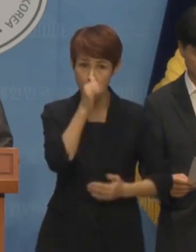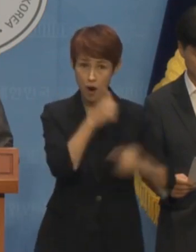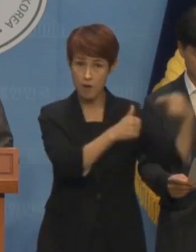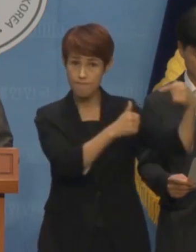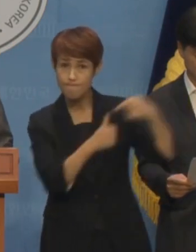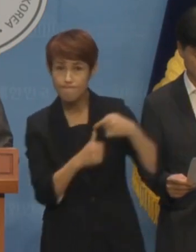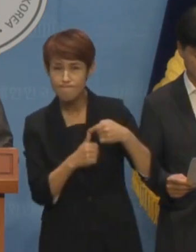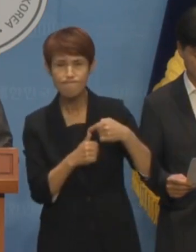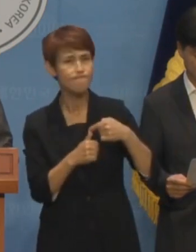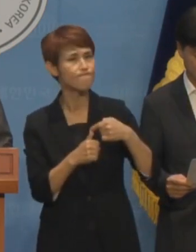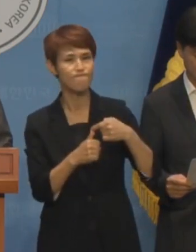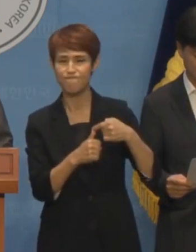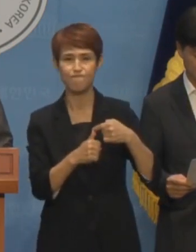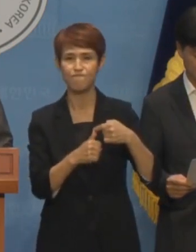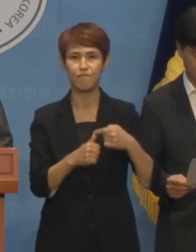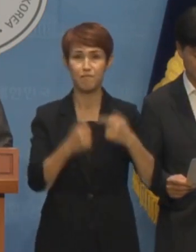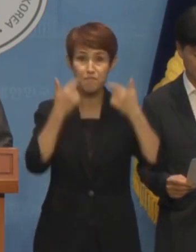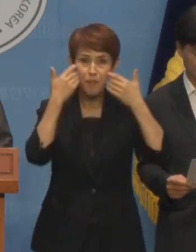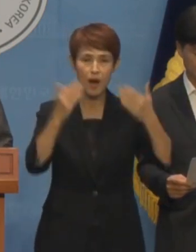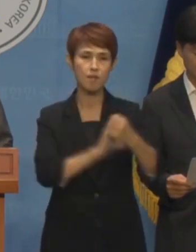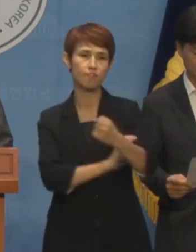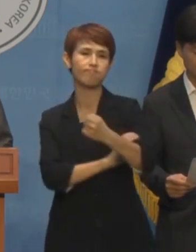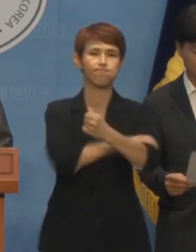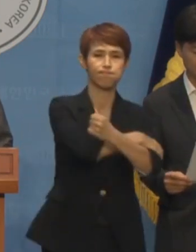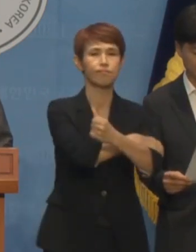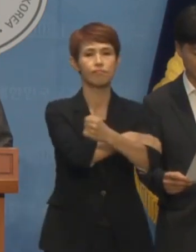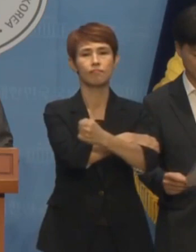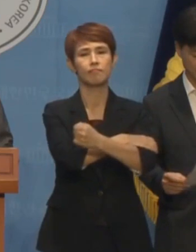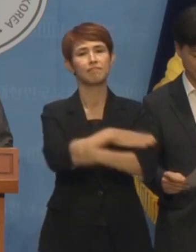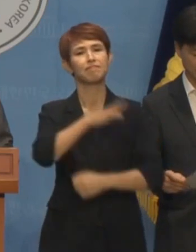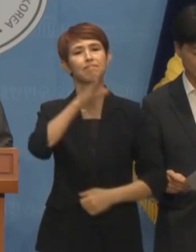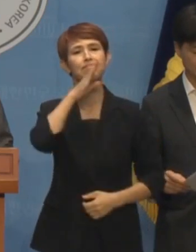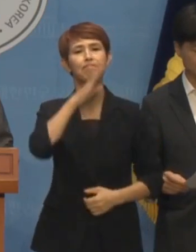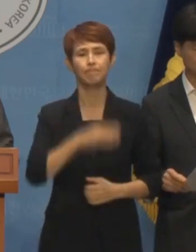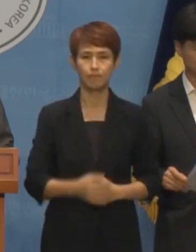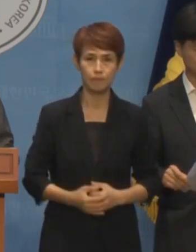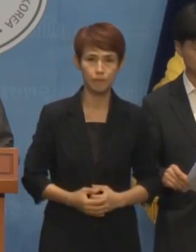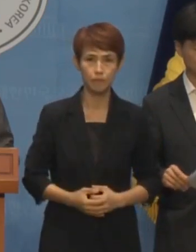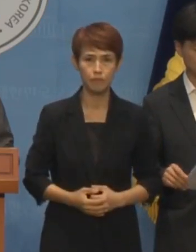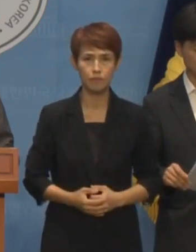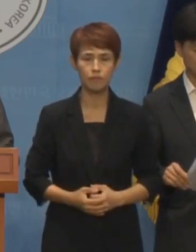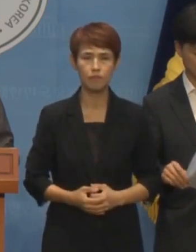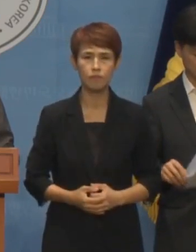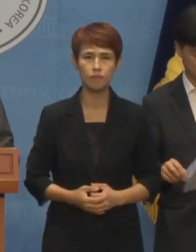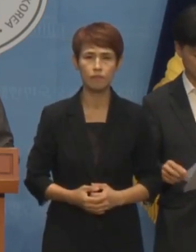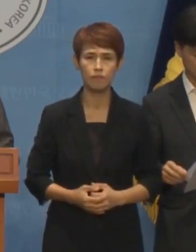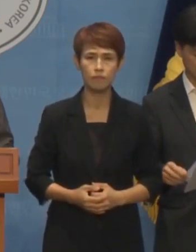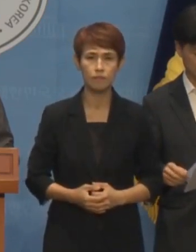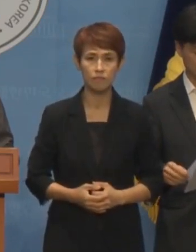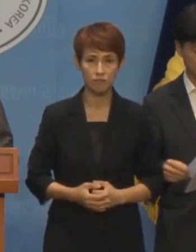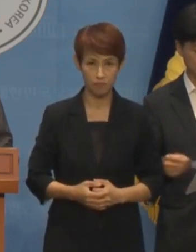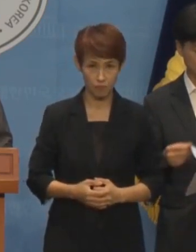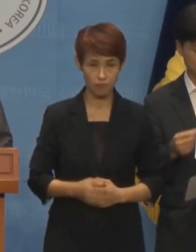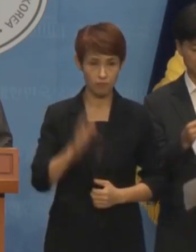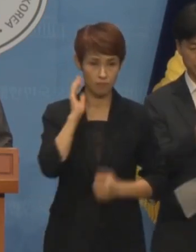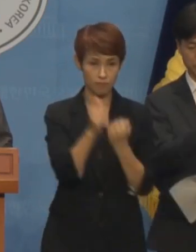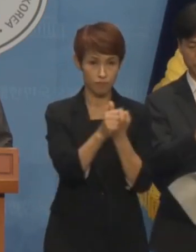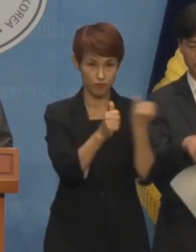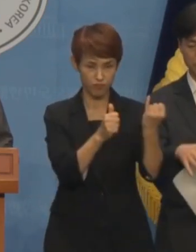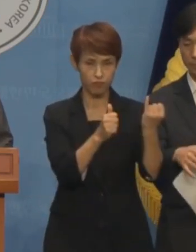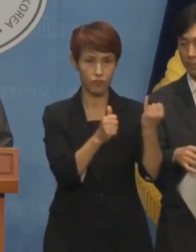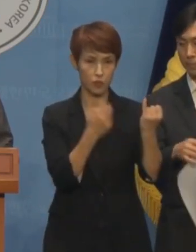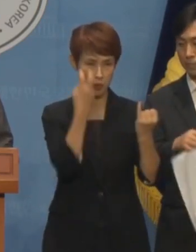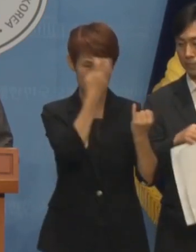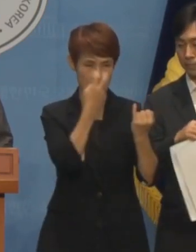압박한다면 이를 명백한 직권남용 행위로 규정할 것입니다. 또한 이를 김건희 여사에 대한